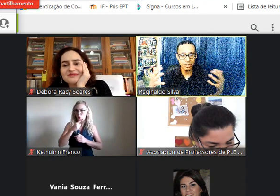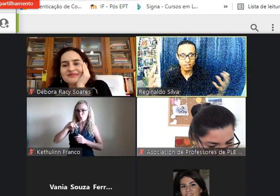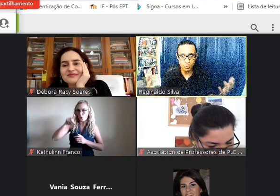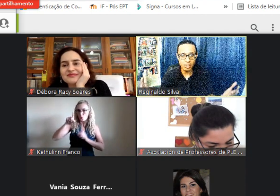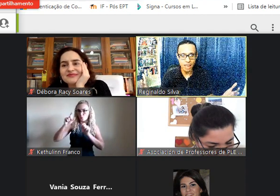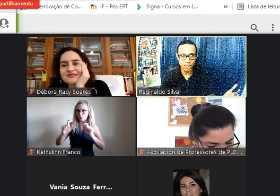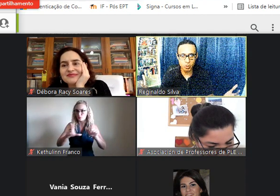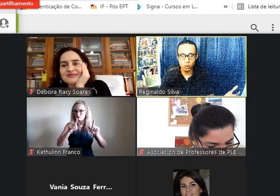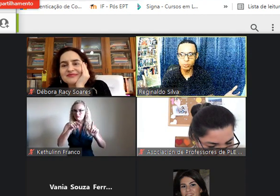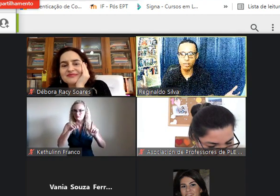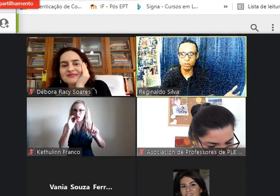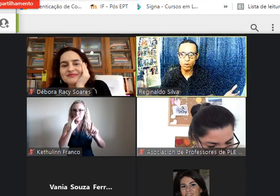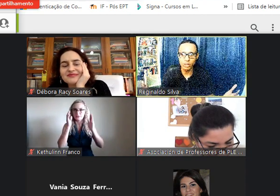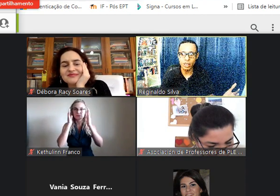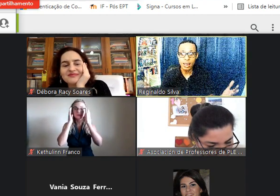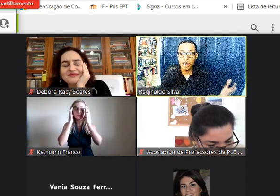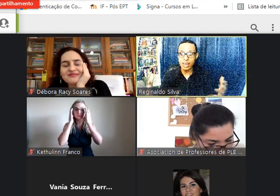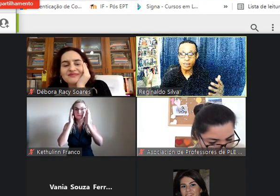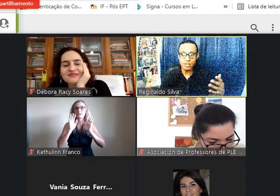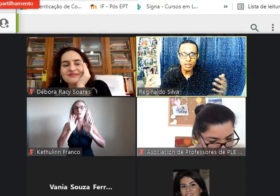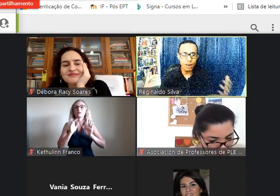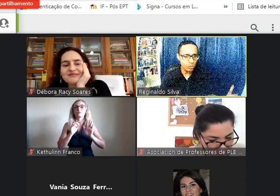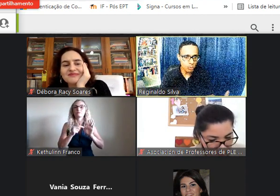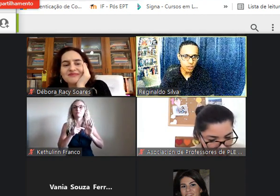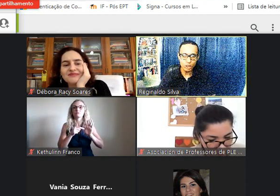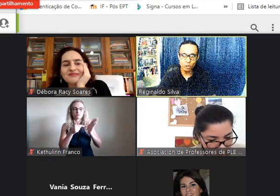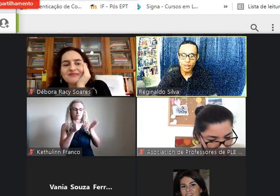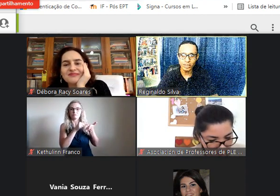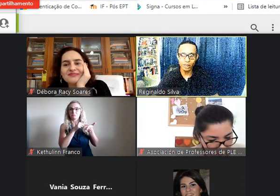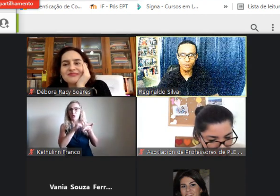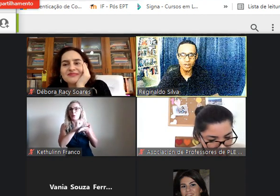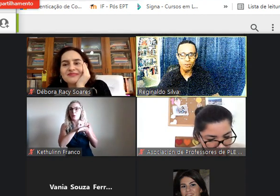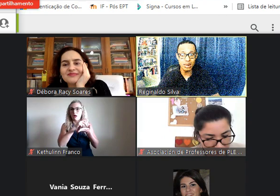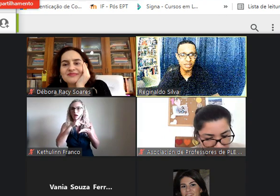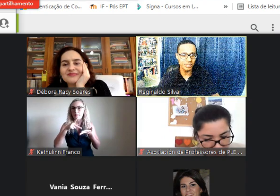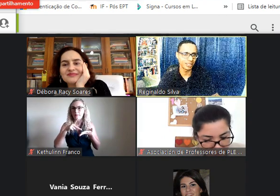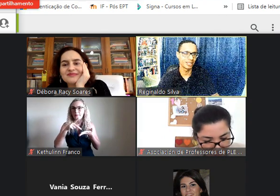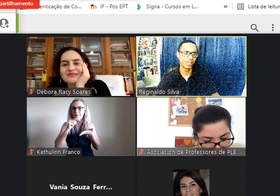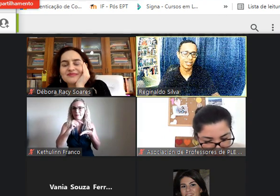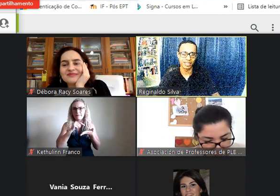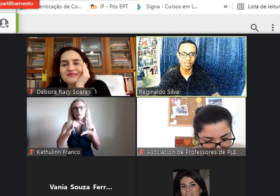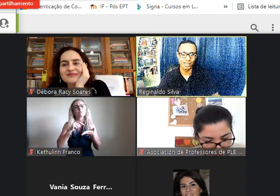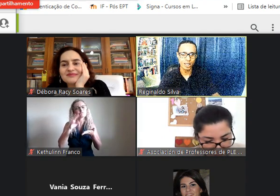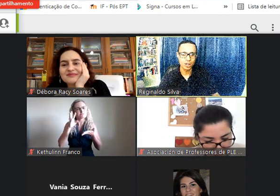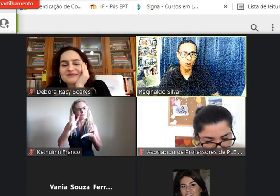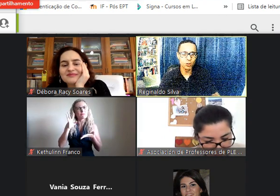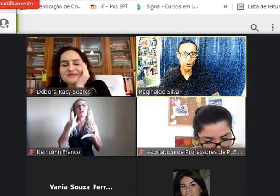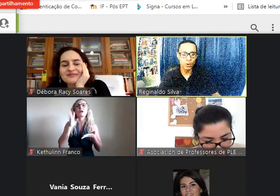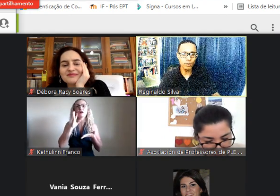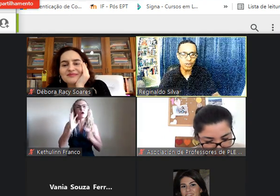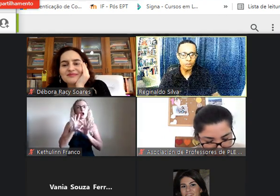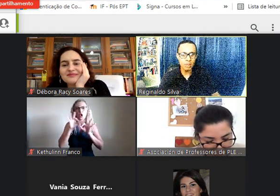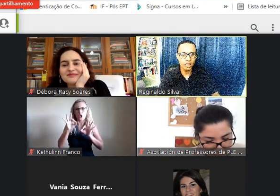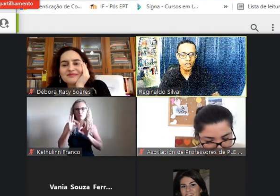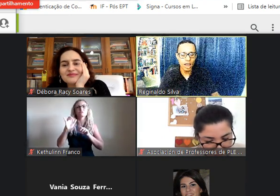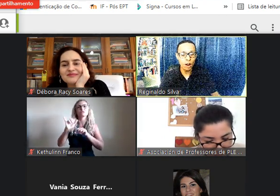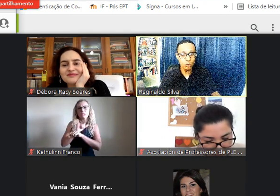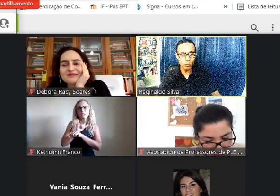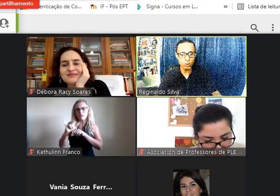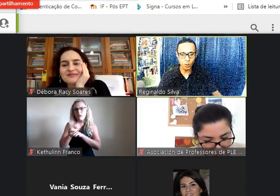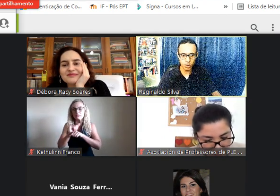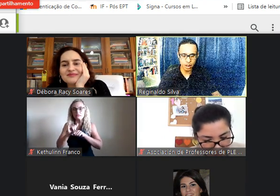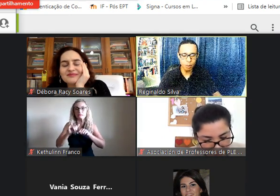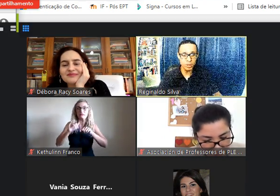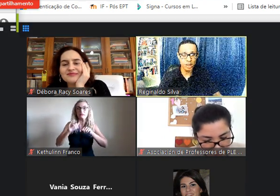deem acessibilidade para a comunidade surda, eles não substituem a tradução humana. Como, infelizmente,